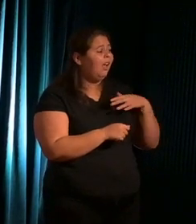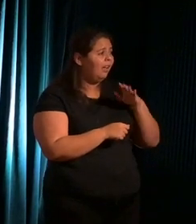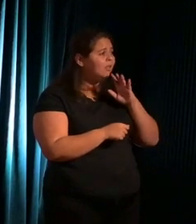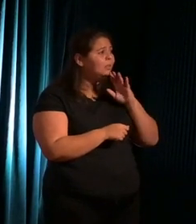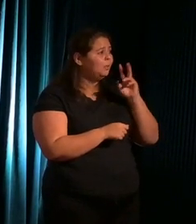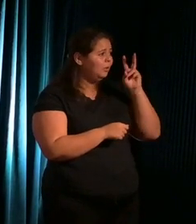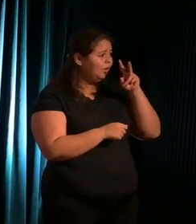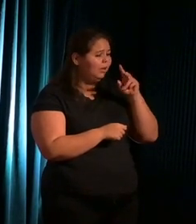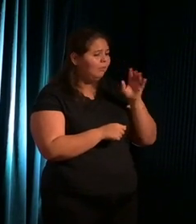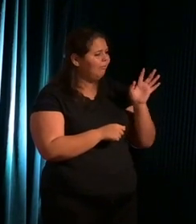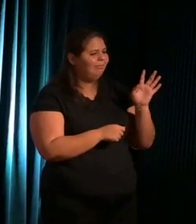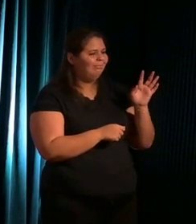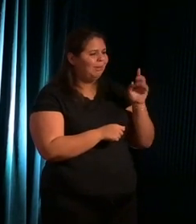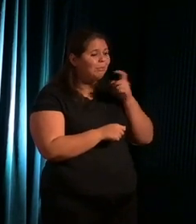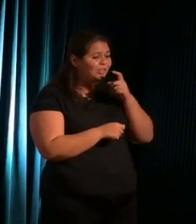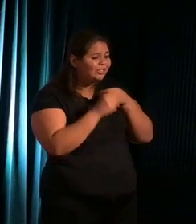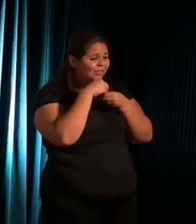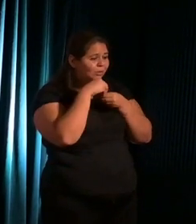conhecia, sim,